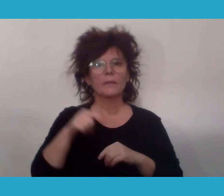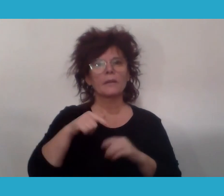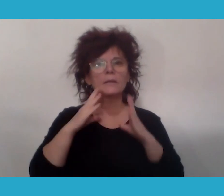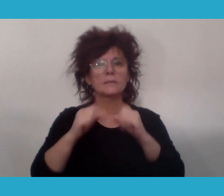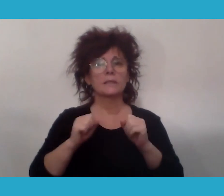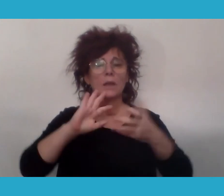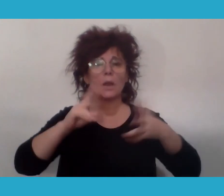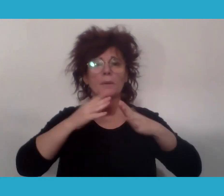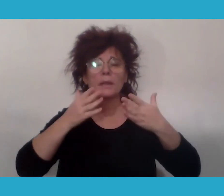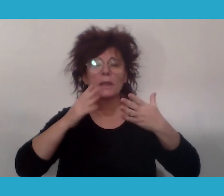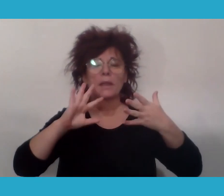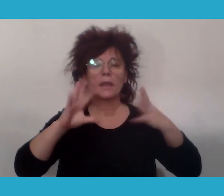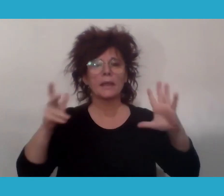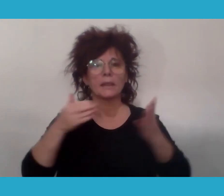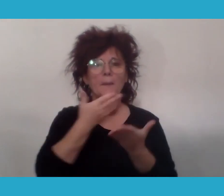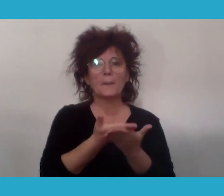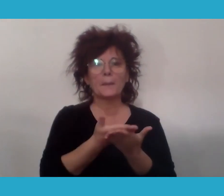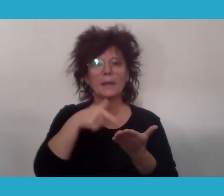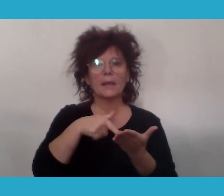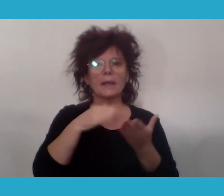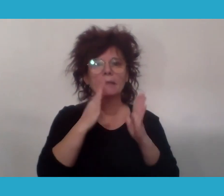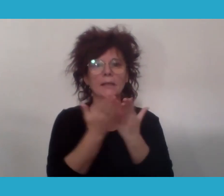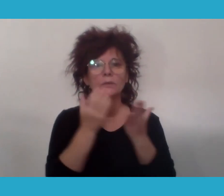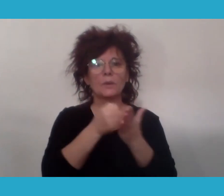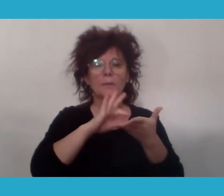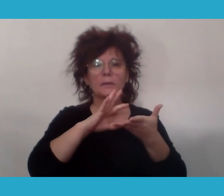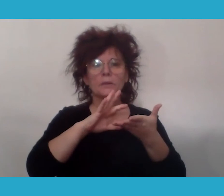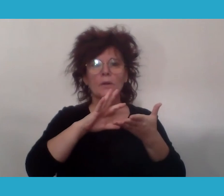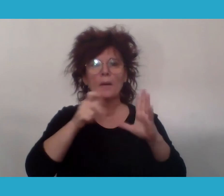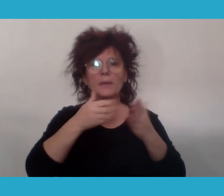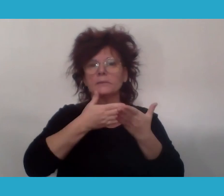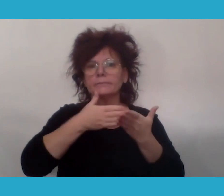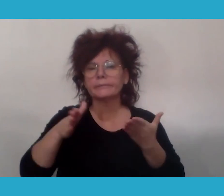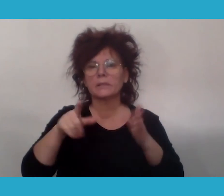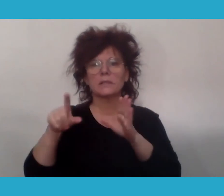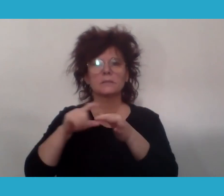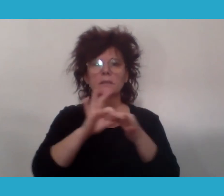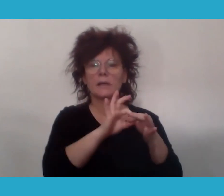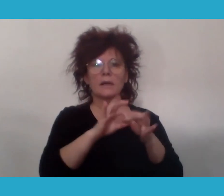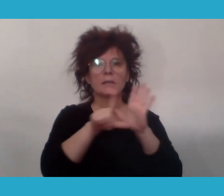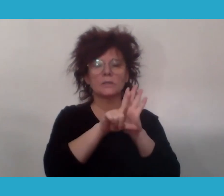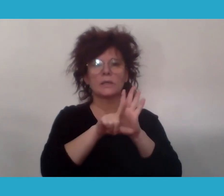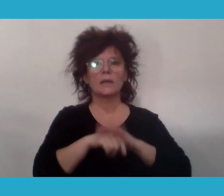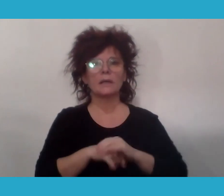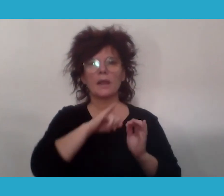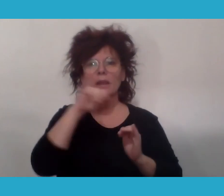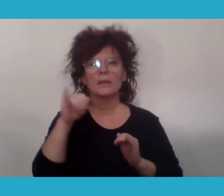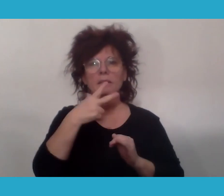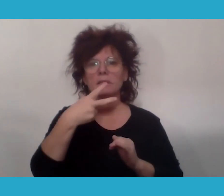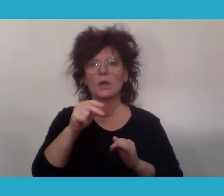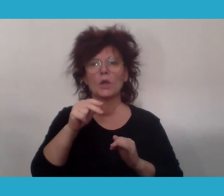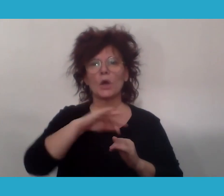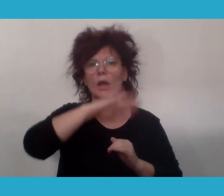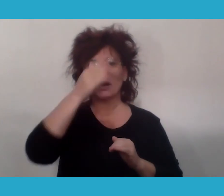al señor secretario de Ambiente proceda a rechazar el estudio de impacto ambiental de conformidad con el artículo 17 de la Ley 10.208. Dice no a la autovía